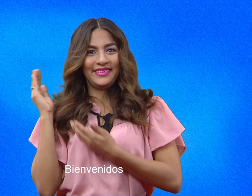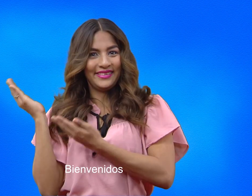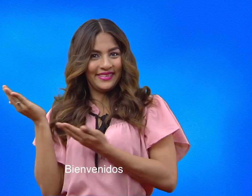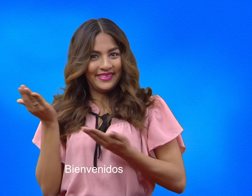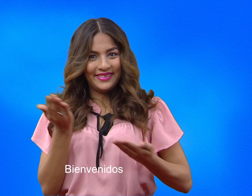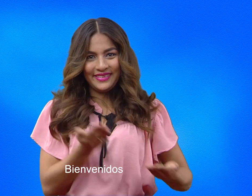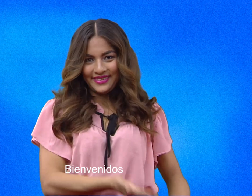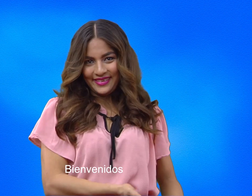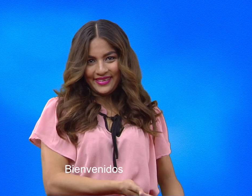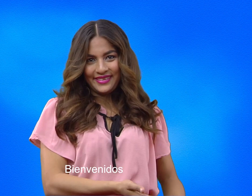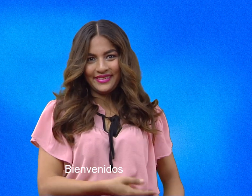Bienvenidos.